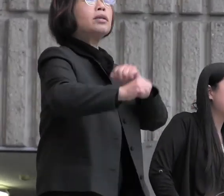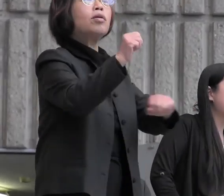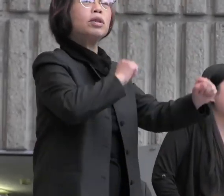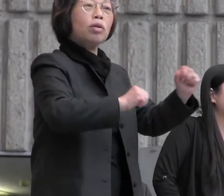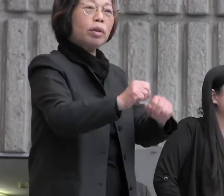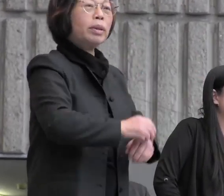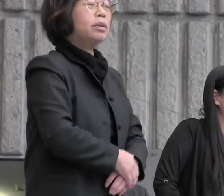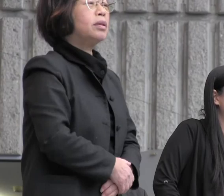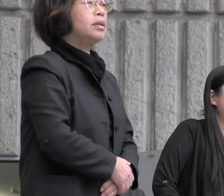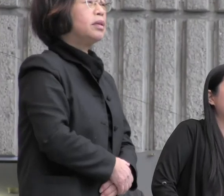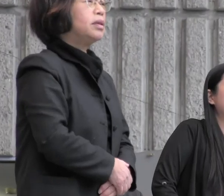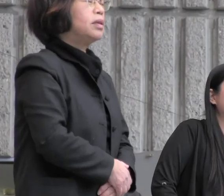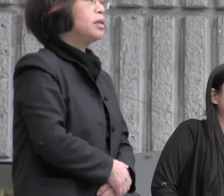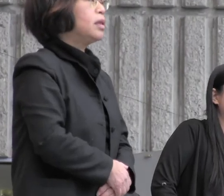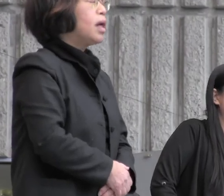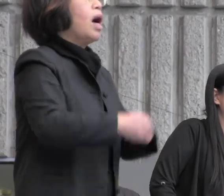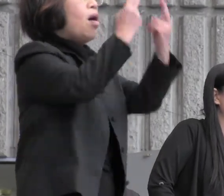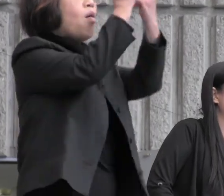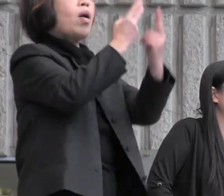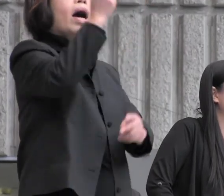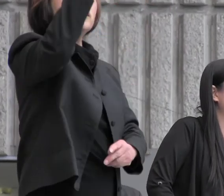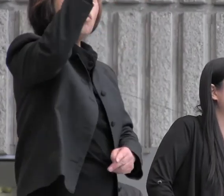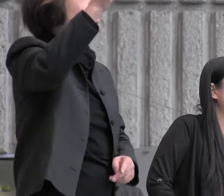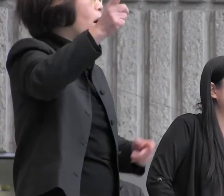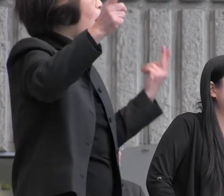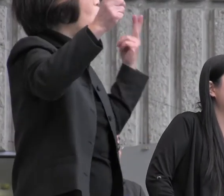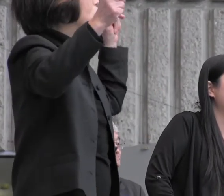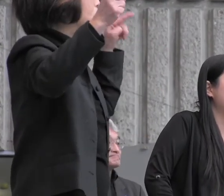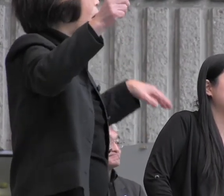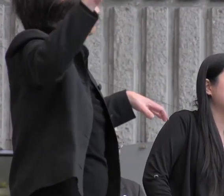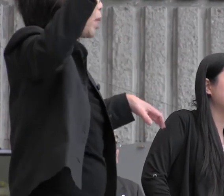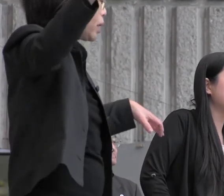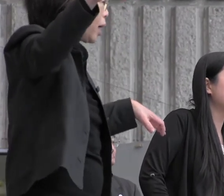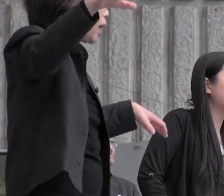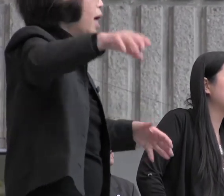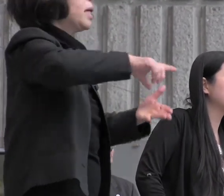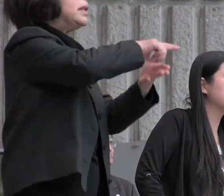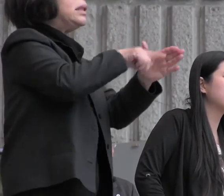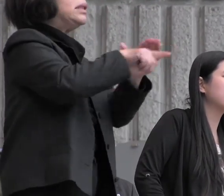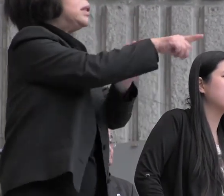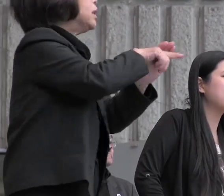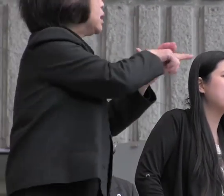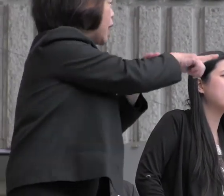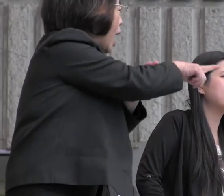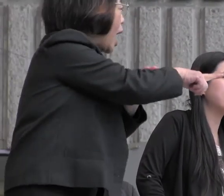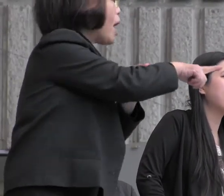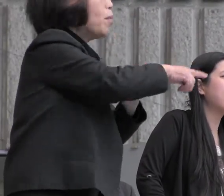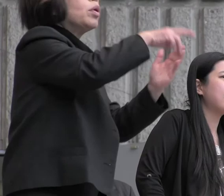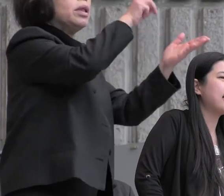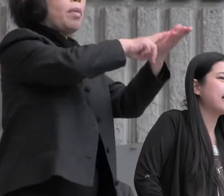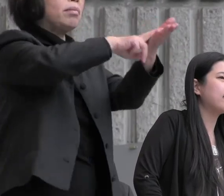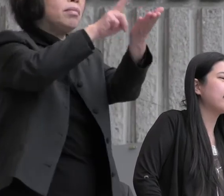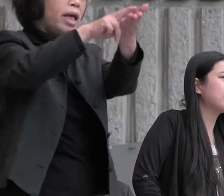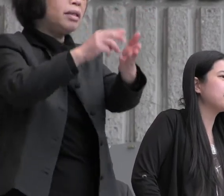。北は北海道から南は沖縄まで、地域リーダーも続々と決まりです